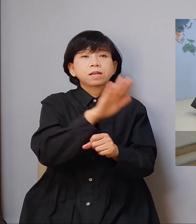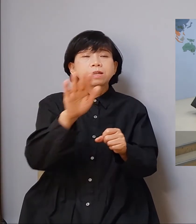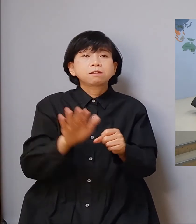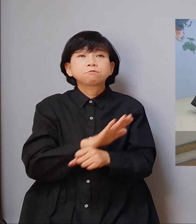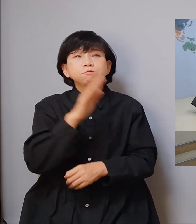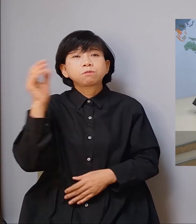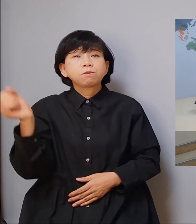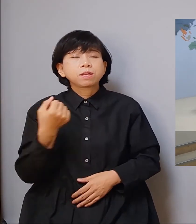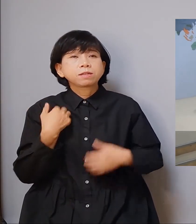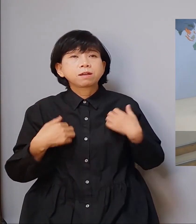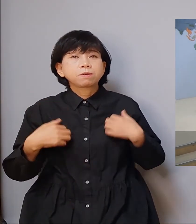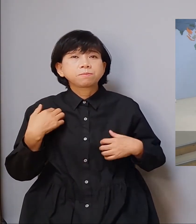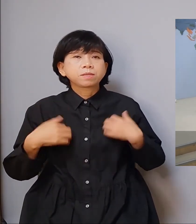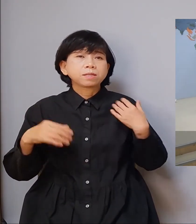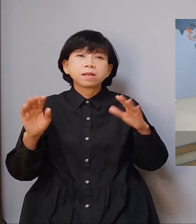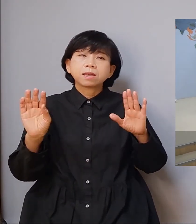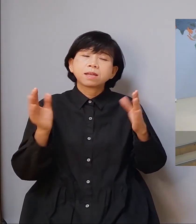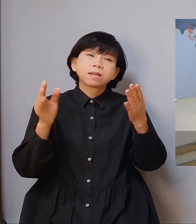주의 사랑으로